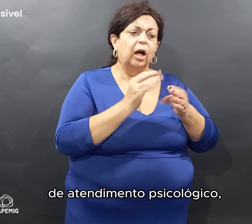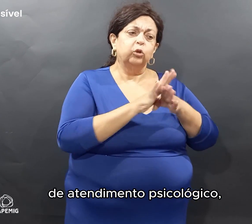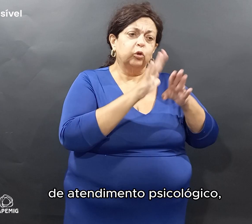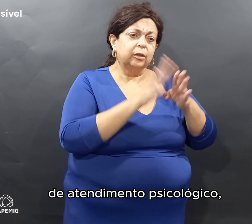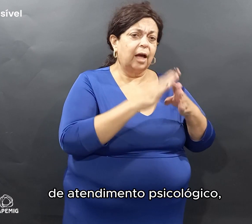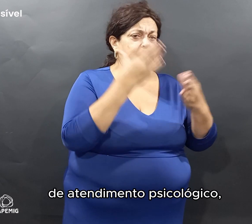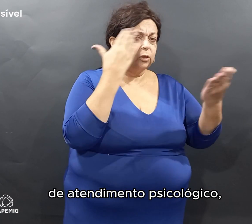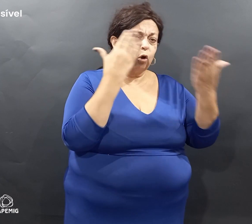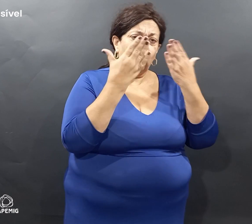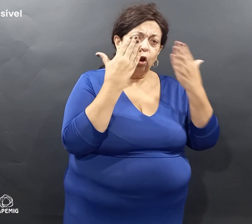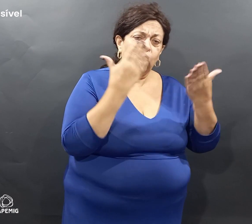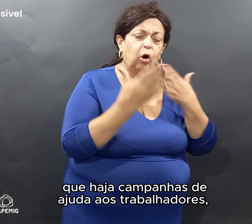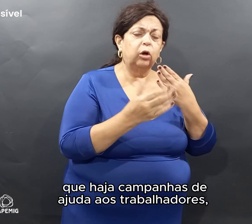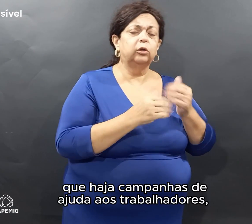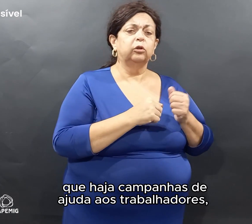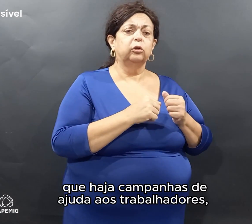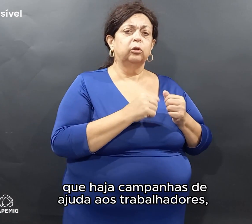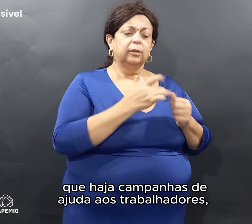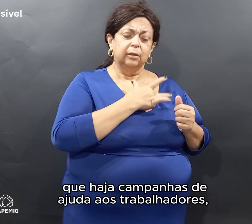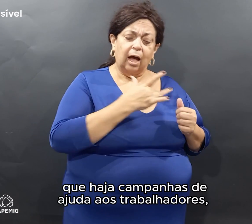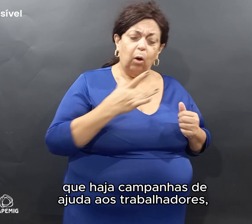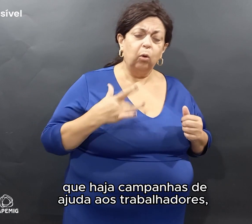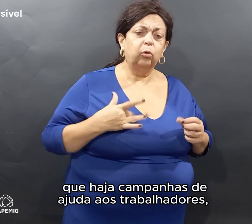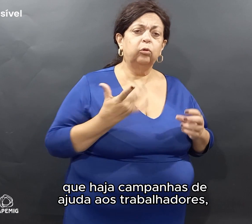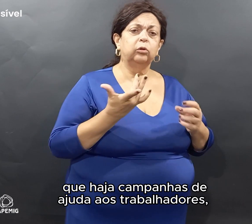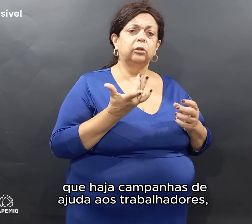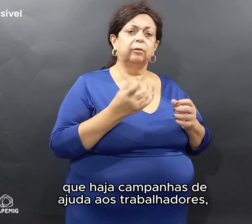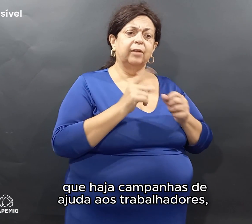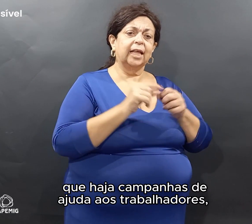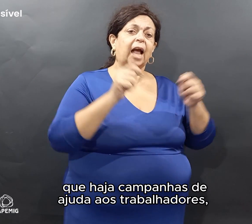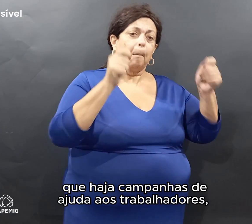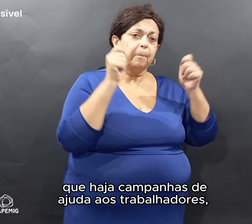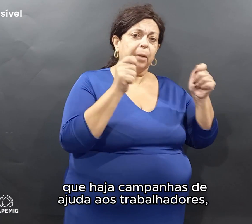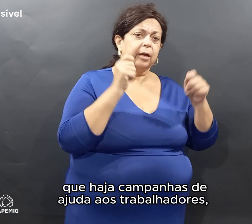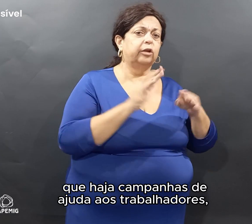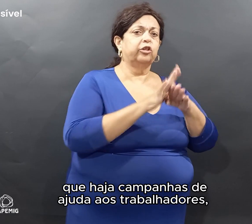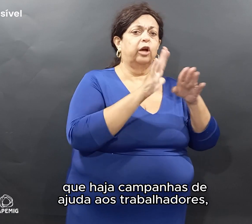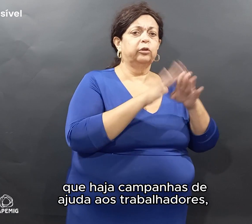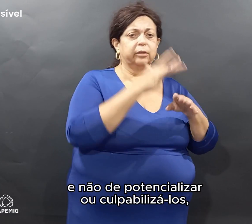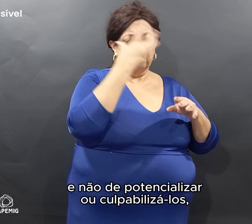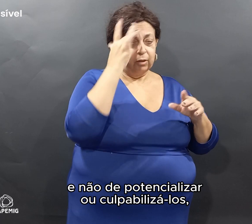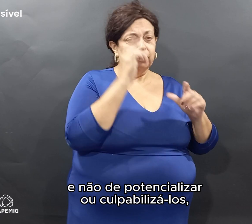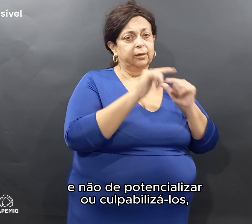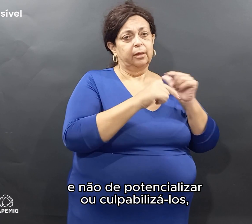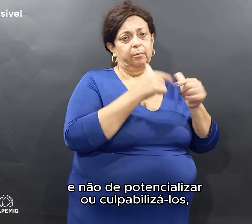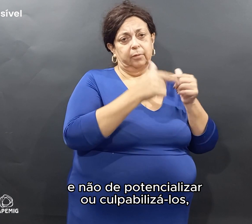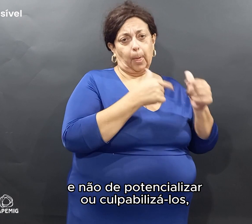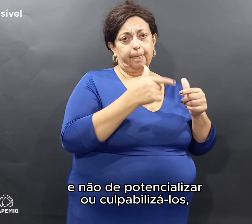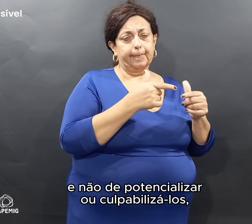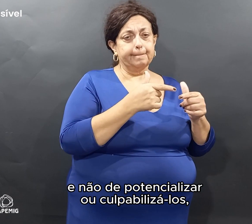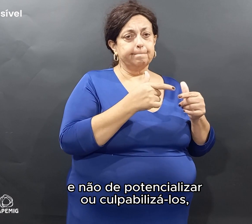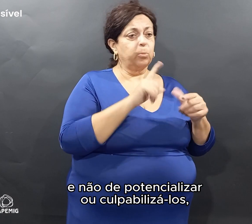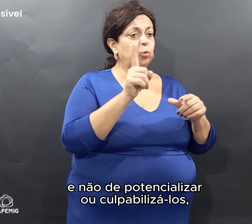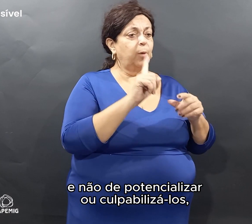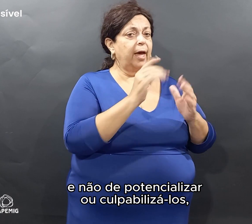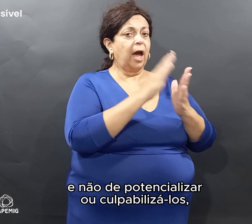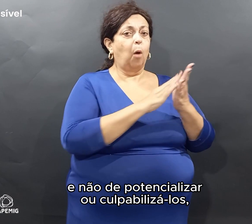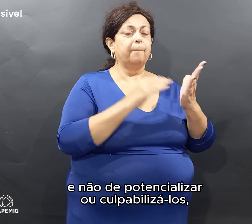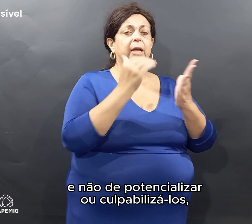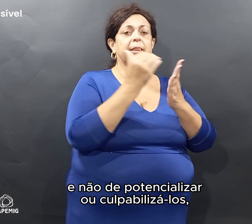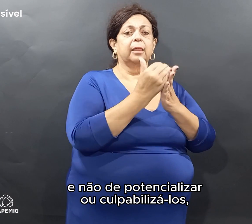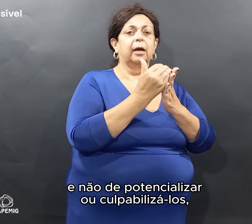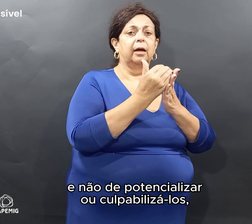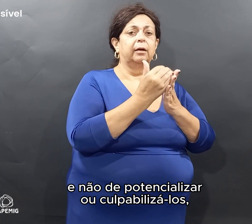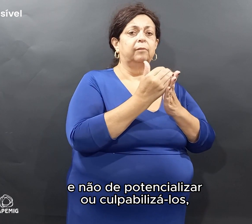atendimento psicológico, que haja campanhas de ajuda aos trabalhadores e não, né, de potencializar